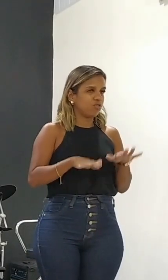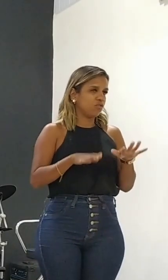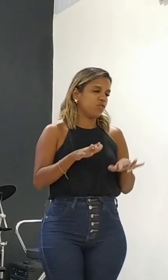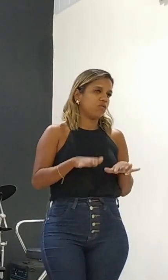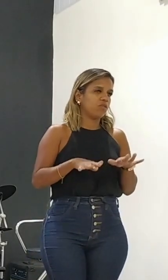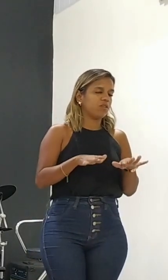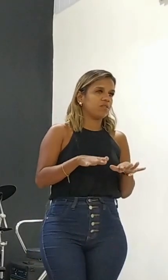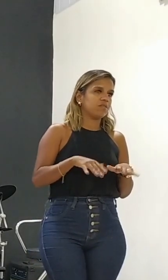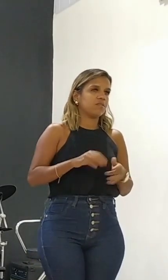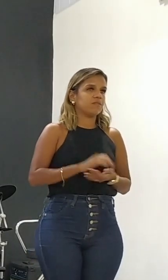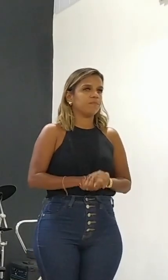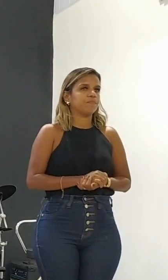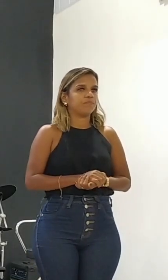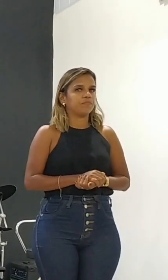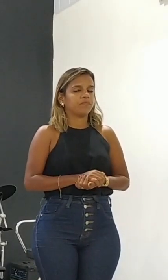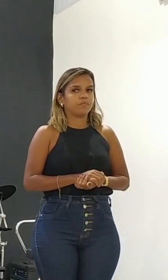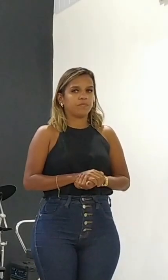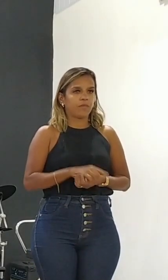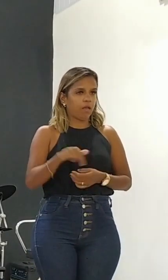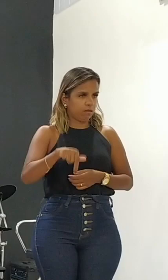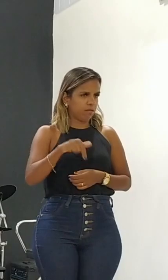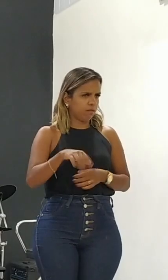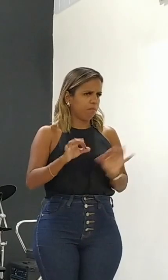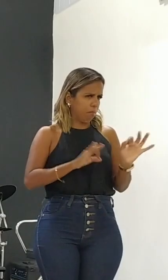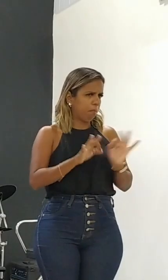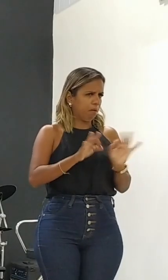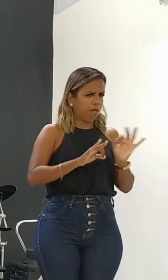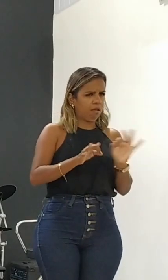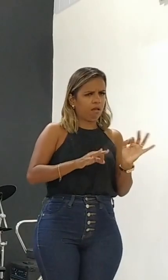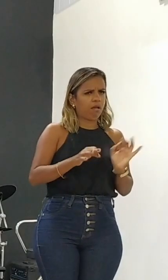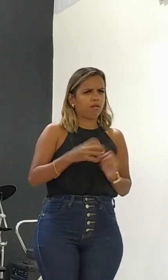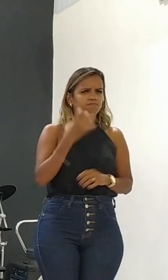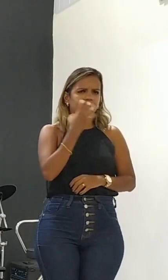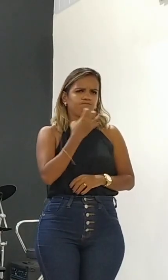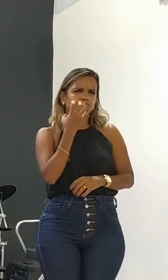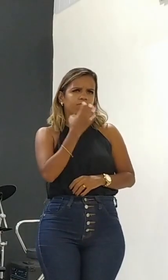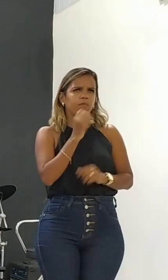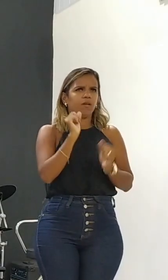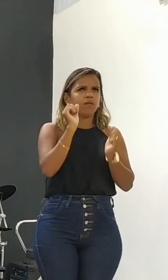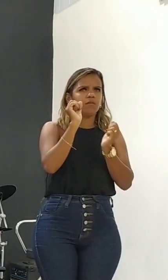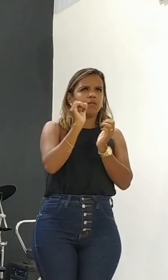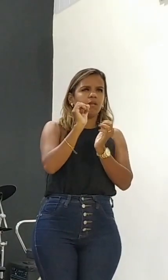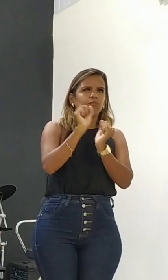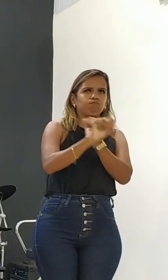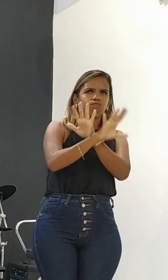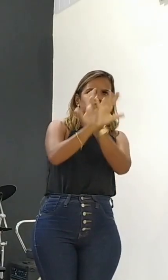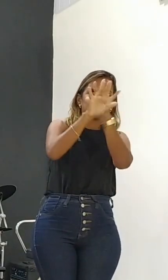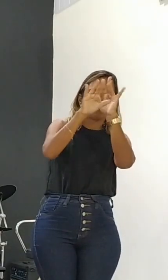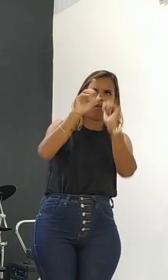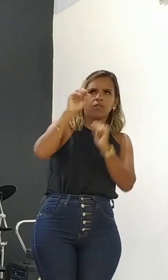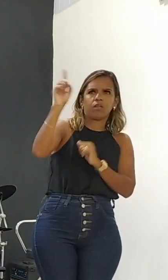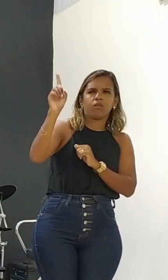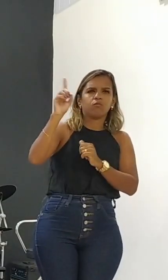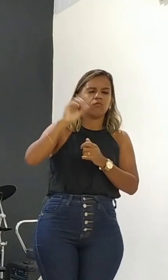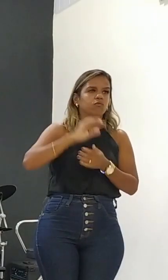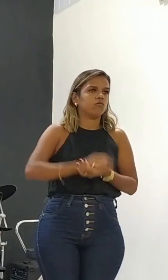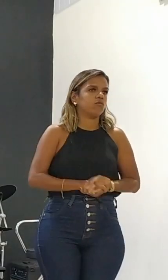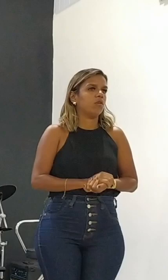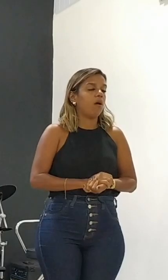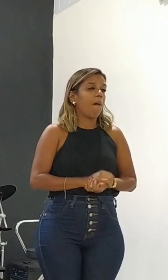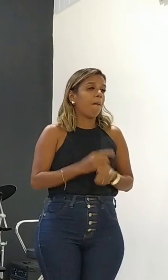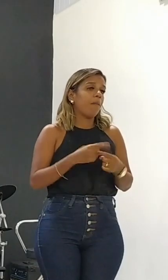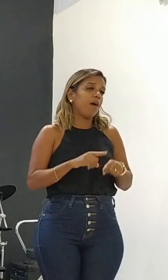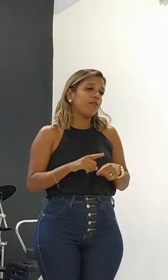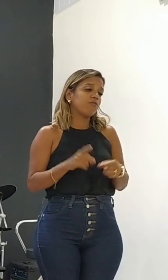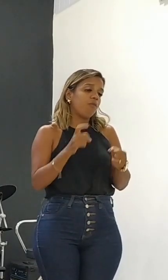né, a gente sai daqui, aqui ele está preparado, a gente canta, a gente dá glória a Deus, a gente repreende o diabo, a gente vai para